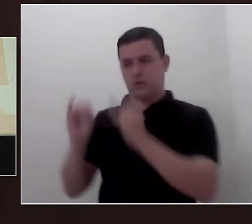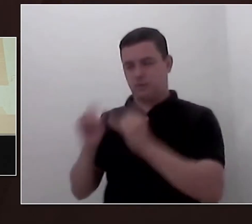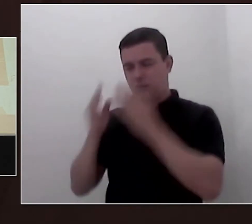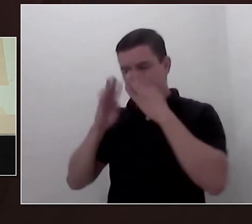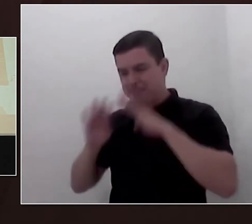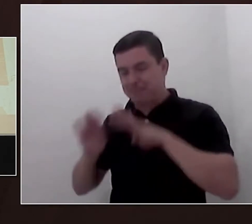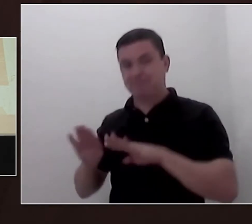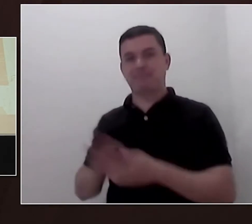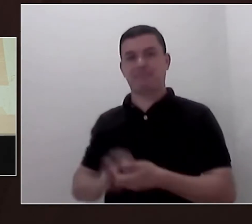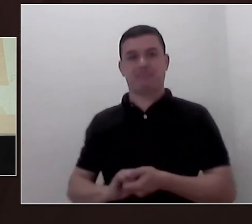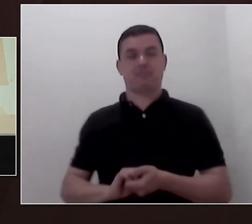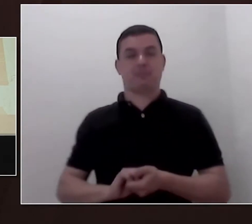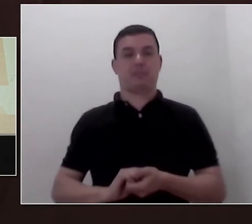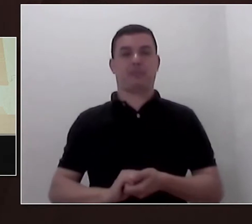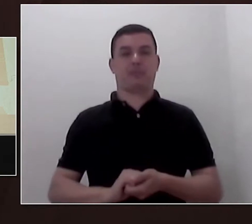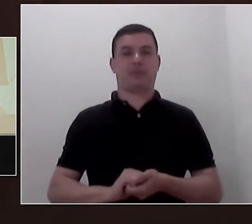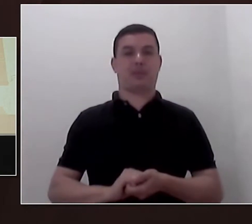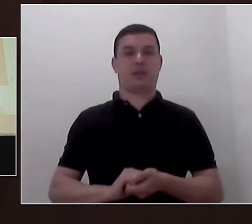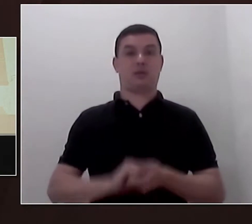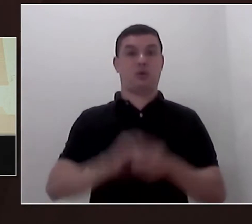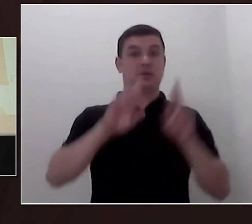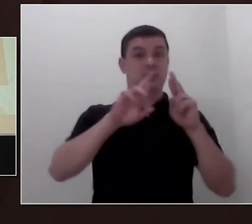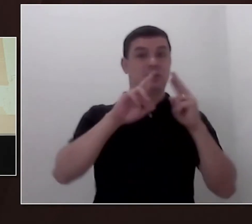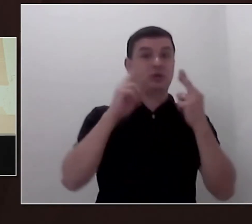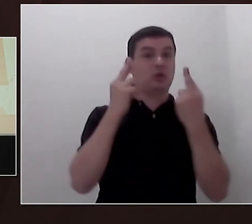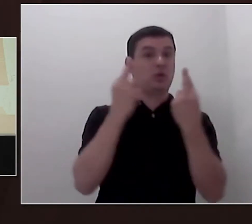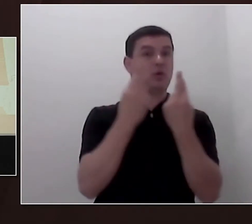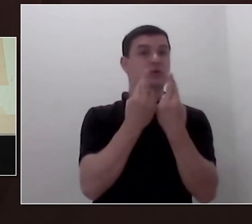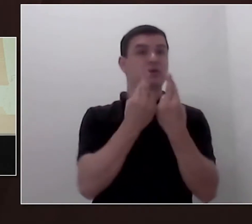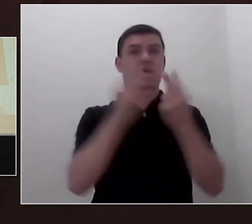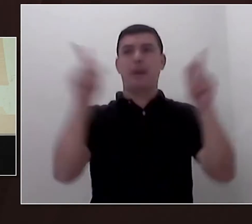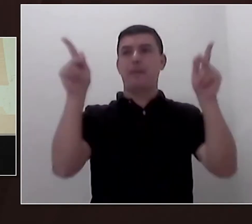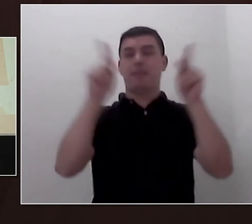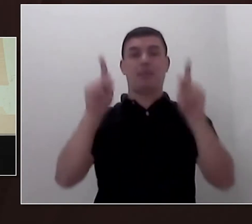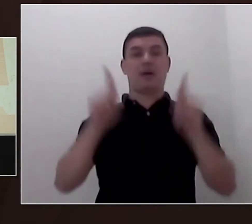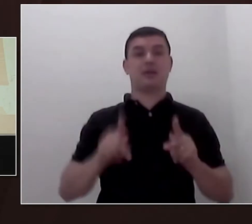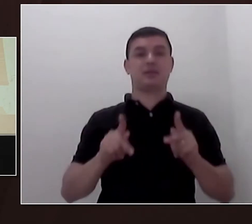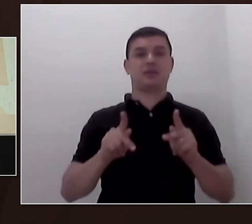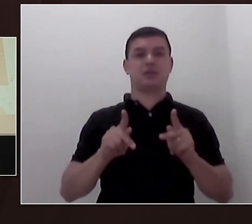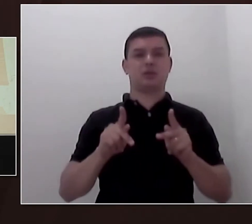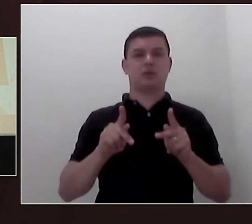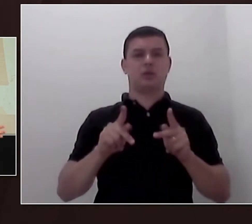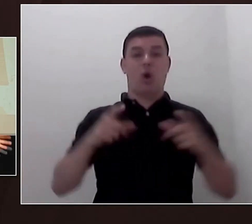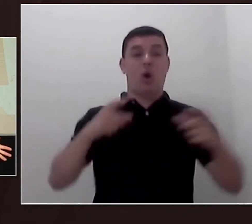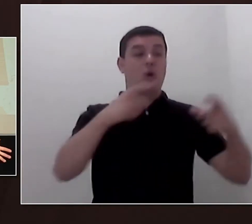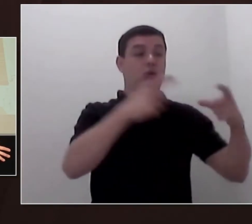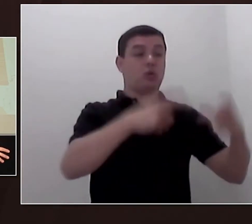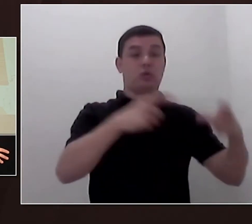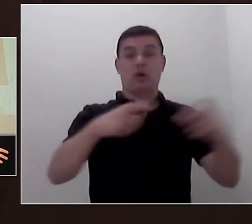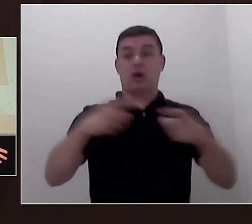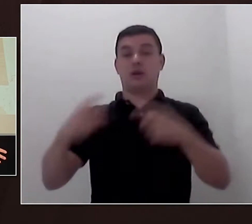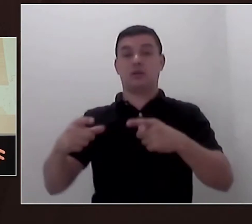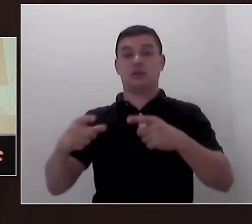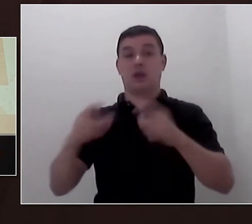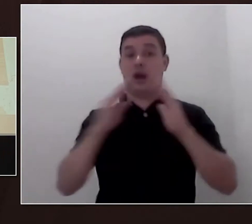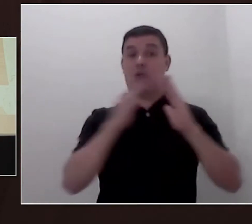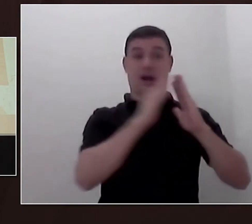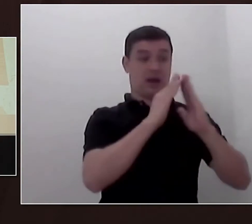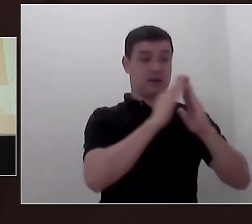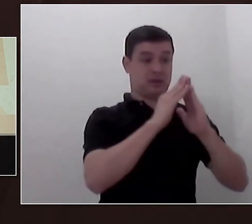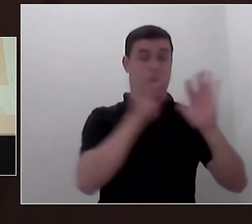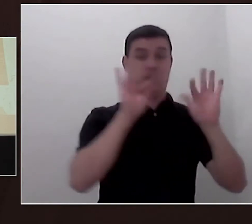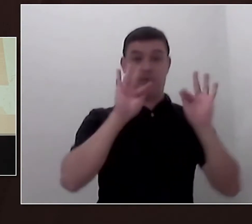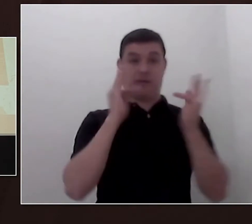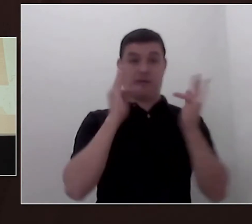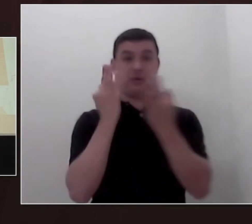pacíficas reuniões eram feitas, sabe onde? Nas casas de famílias, e também